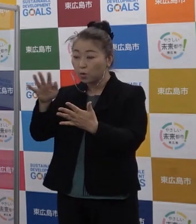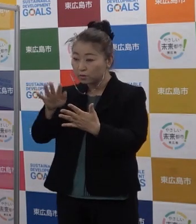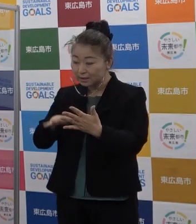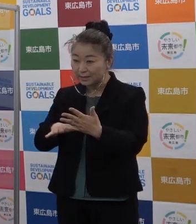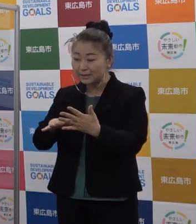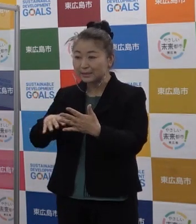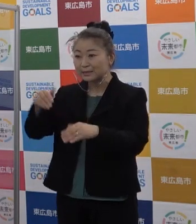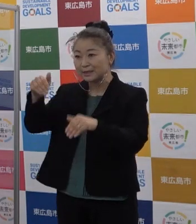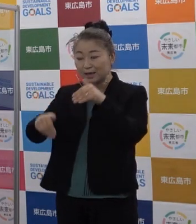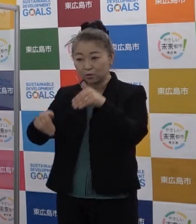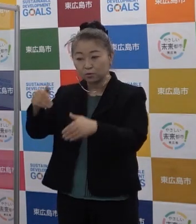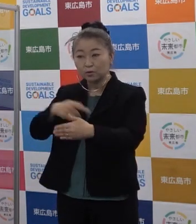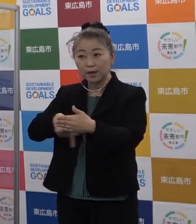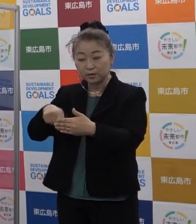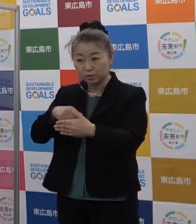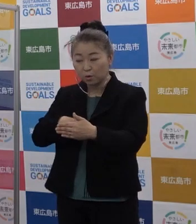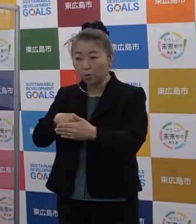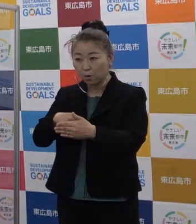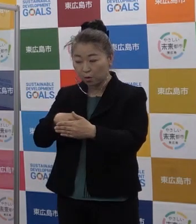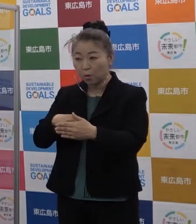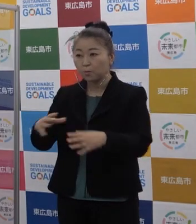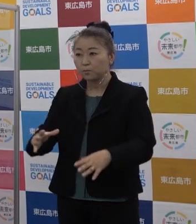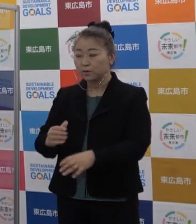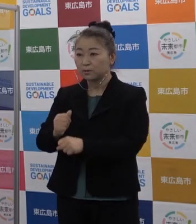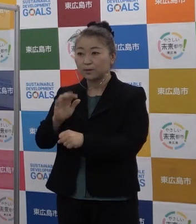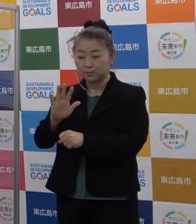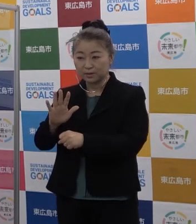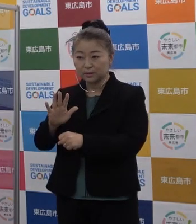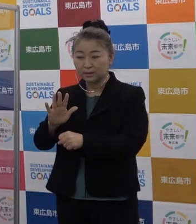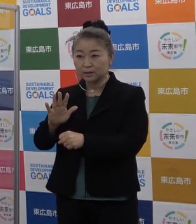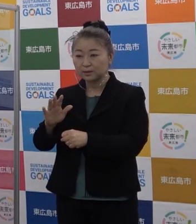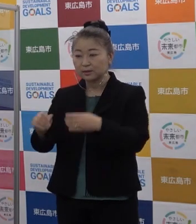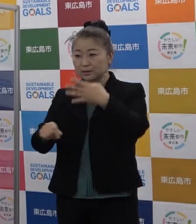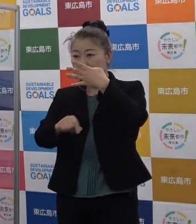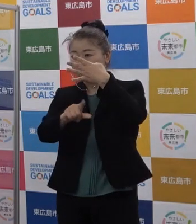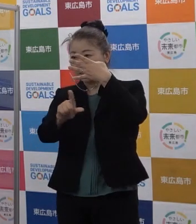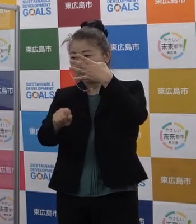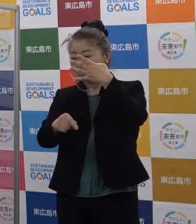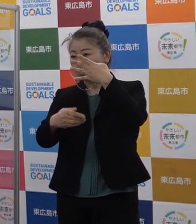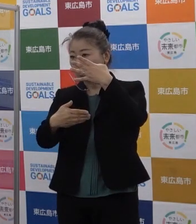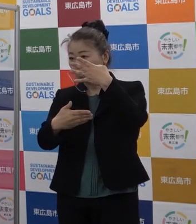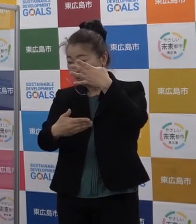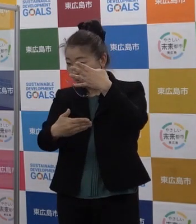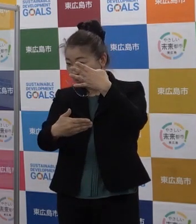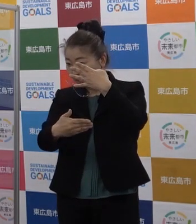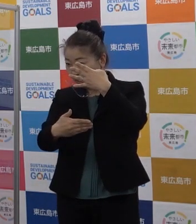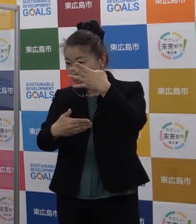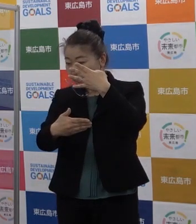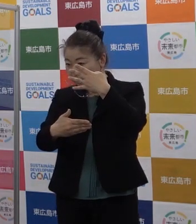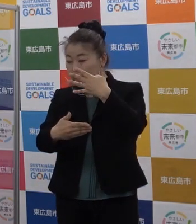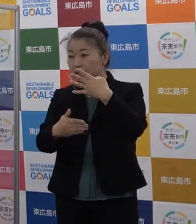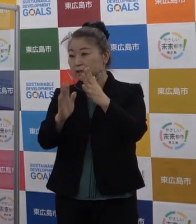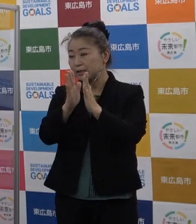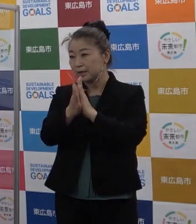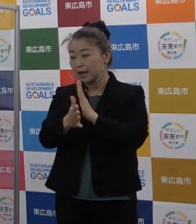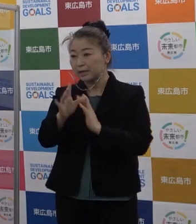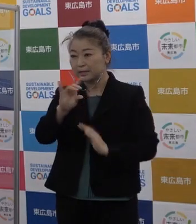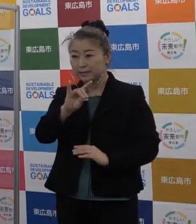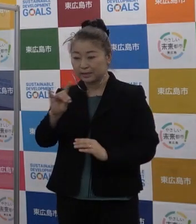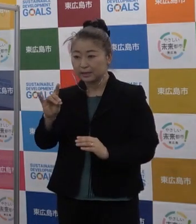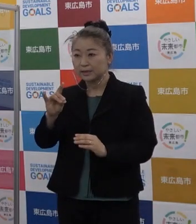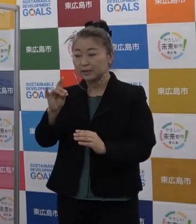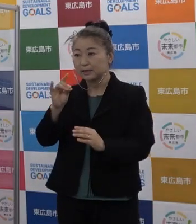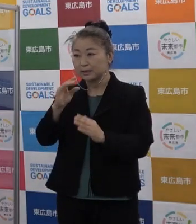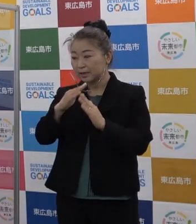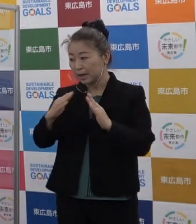が、県議会選挙、これ9日の選挙に向けまして、期日前投票